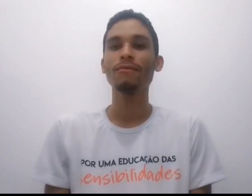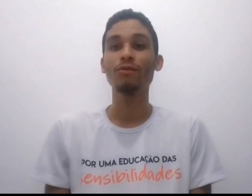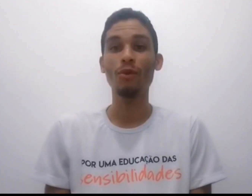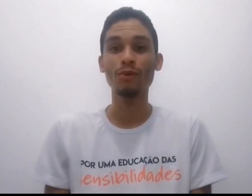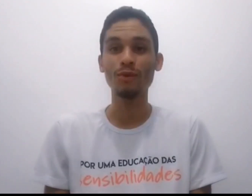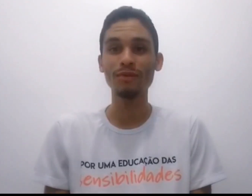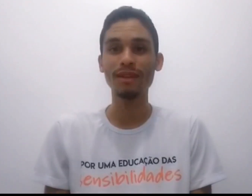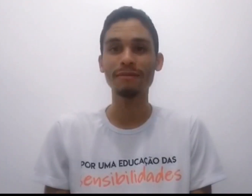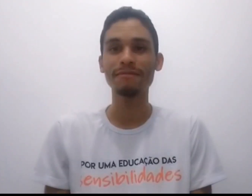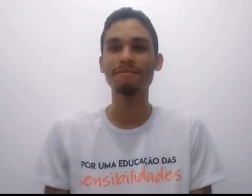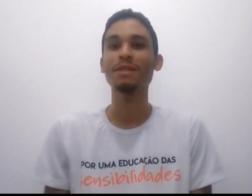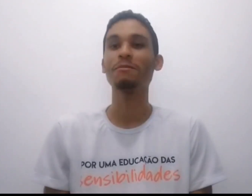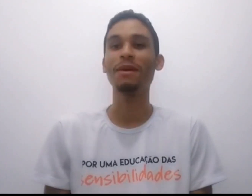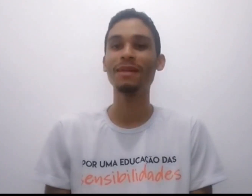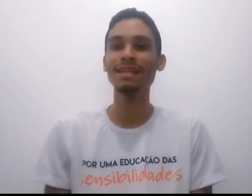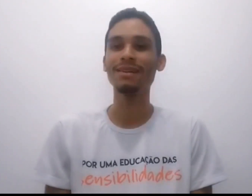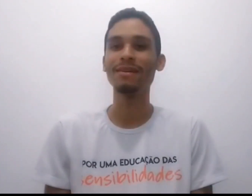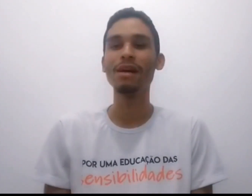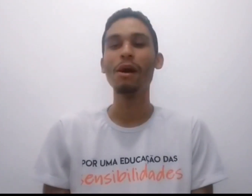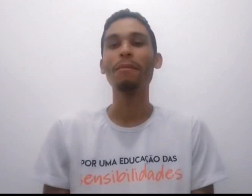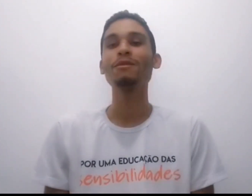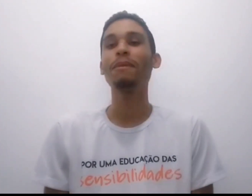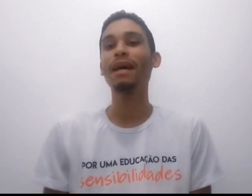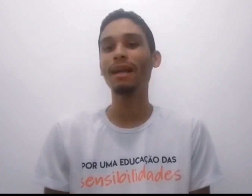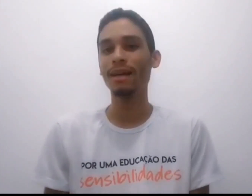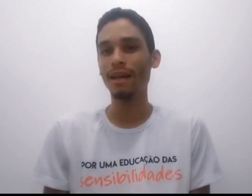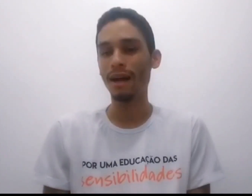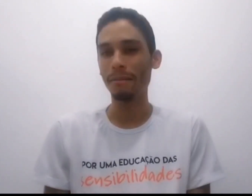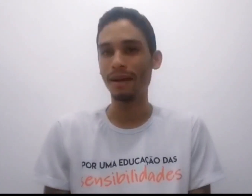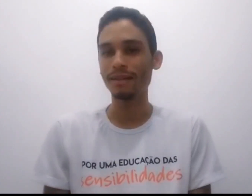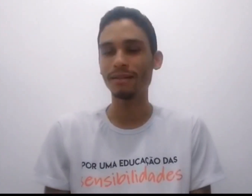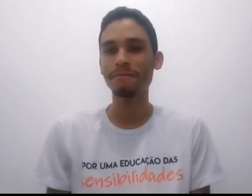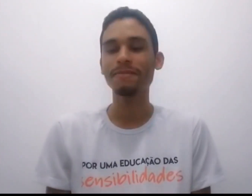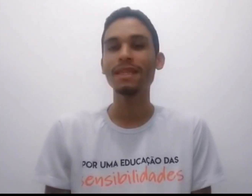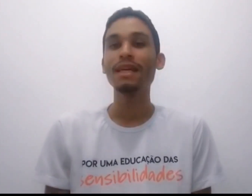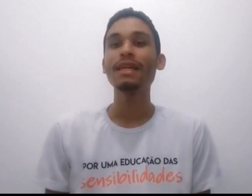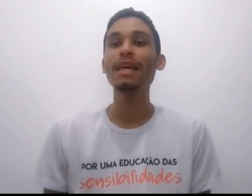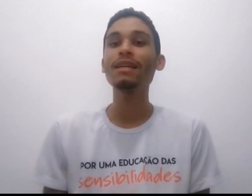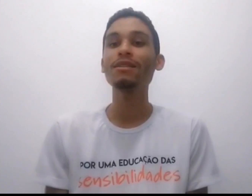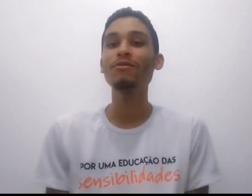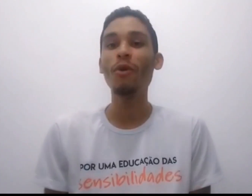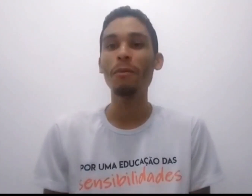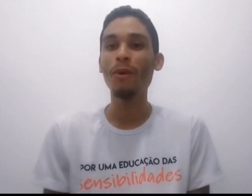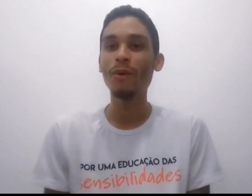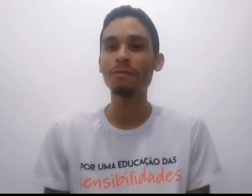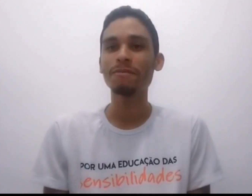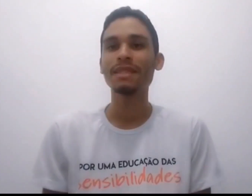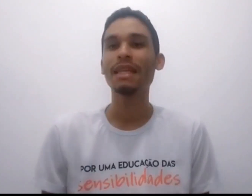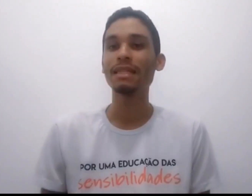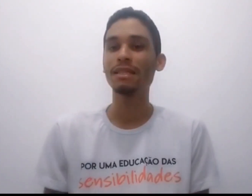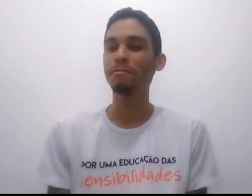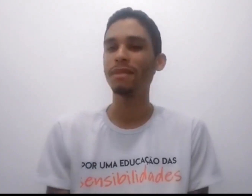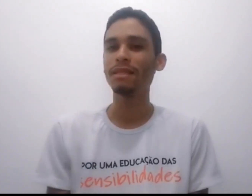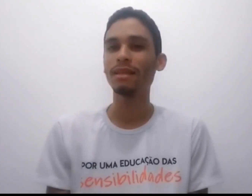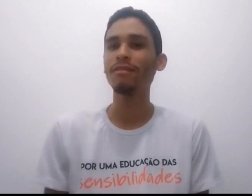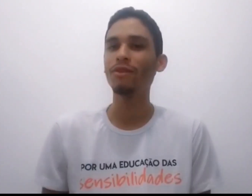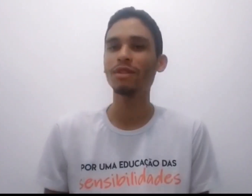Ficou com dúvida? Espero que não. Mas para clarear mais, quem é que se formou na disciplina? Quem foi que se